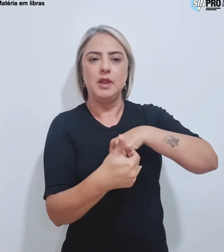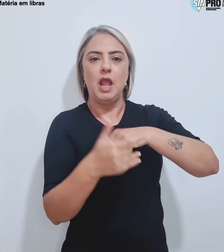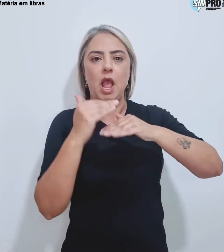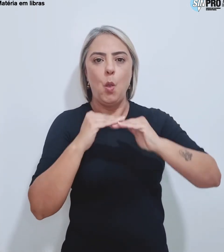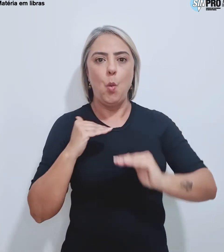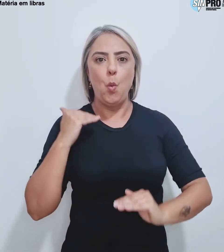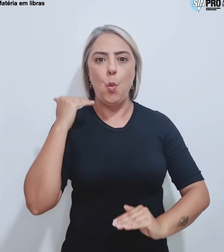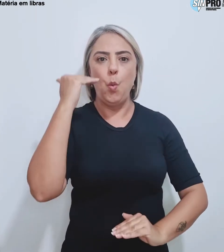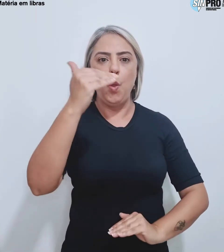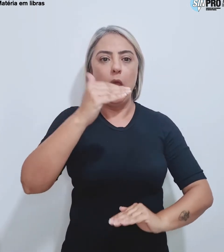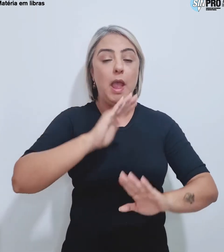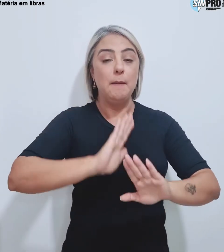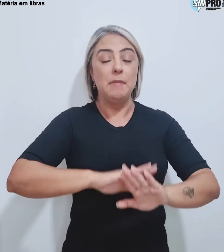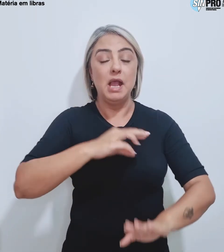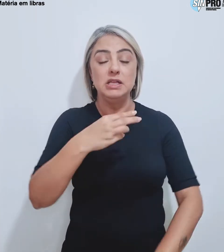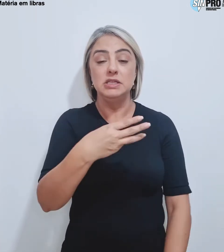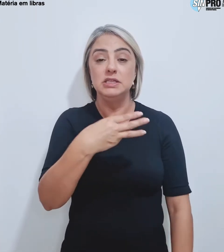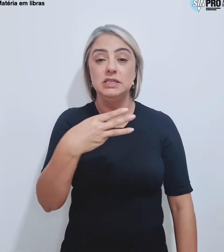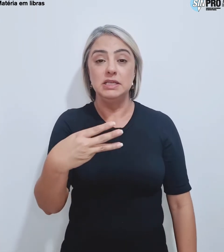Covid-19 aumentou em mais de